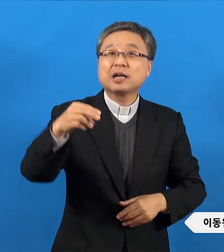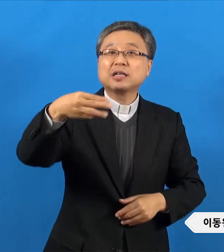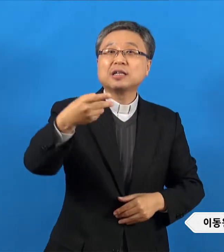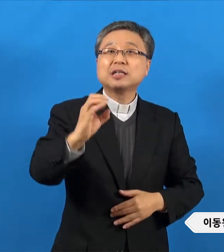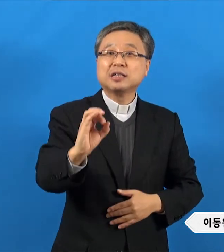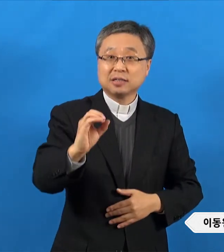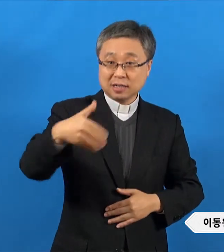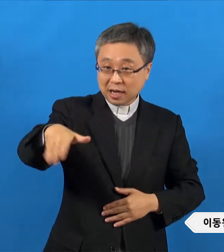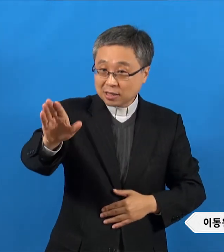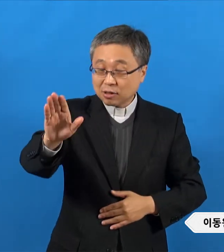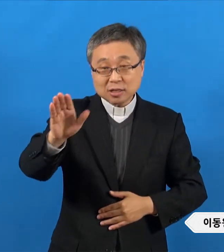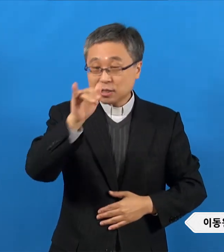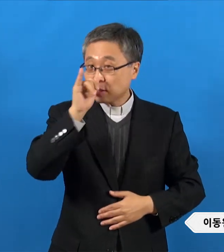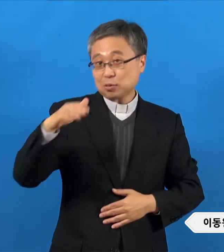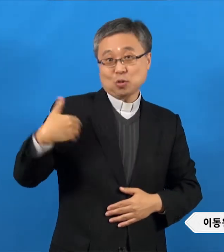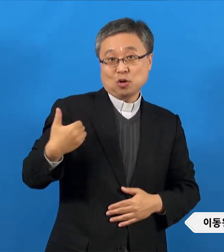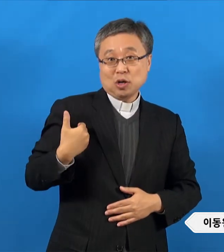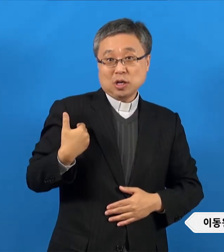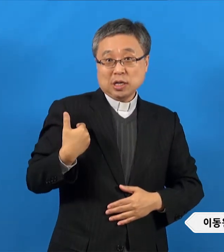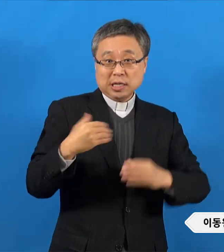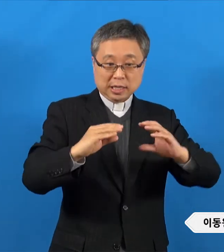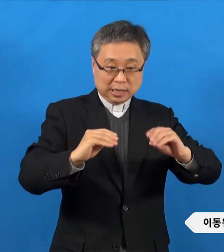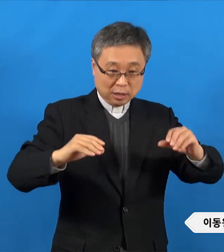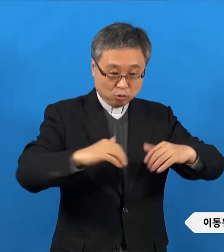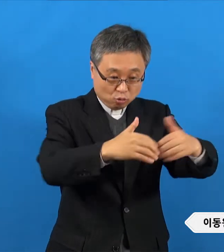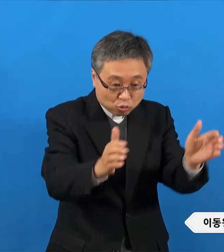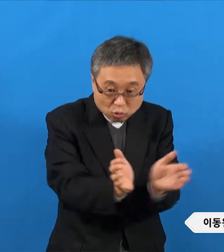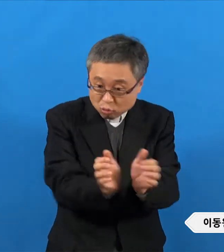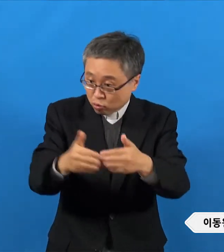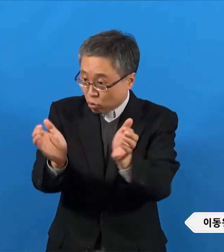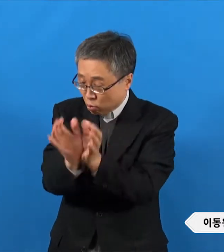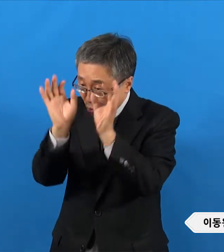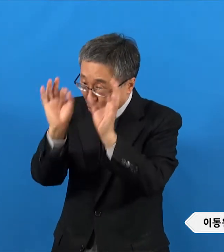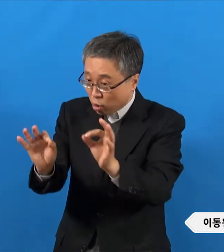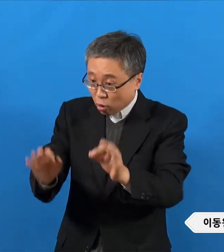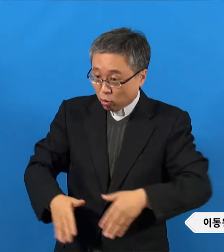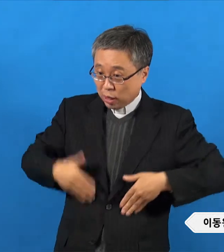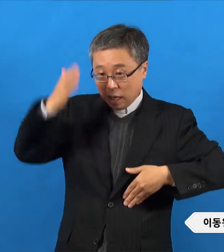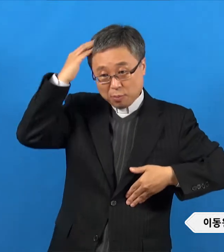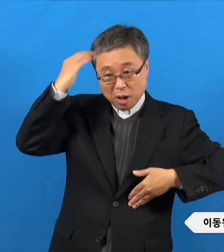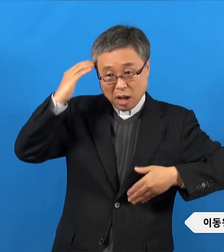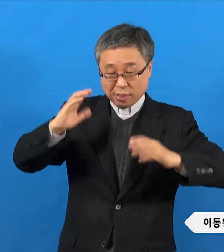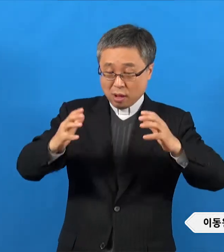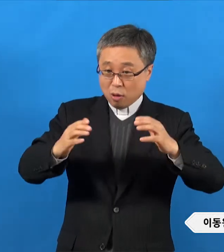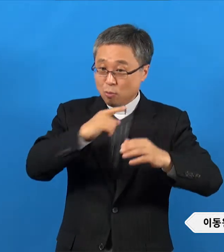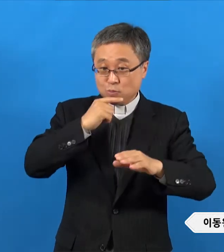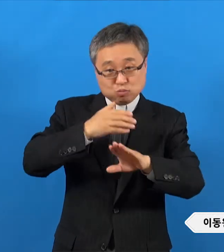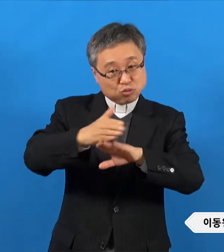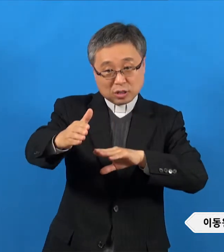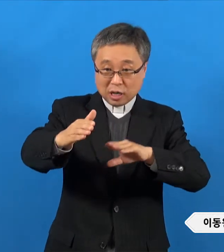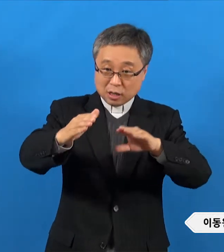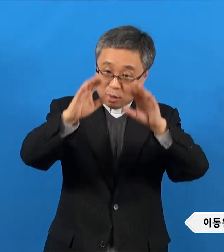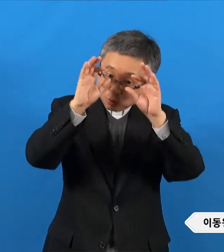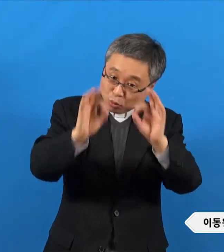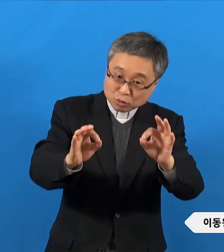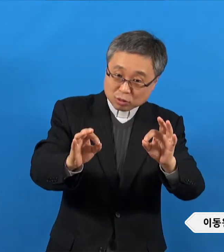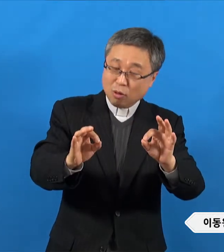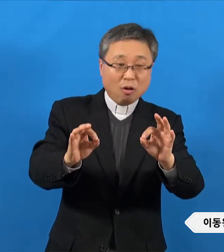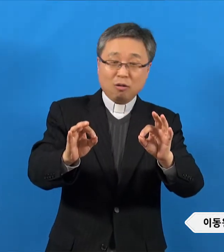모르잖아요. 이 땅의 구석구석을 뒤져보지 않고는, 아니 남한에 없으면 북한까지 다 뒤져보지 않고는 한국에